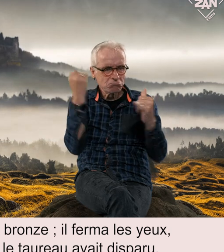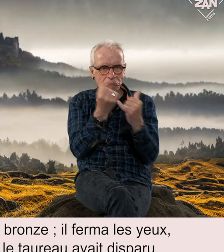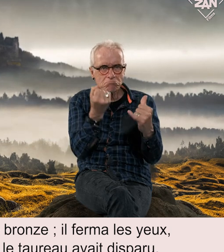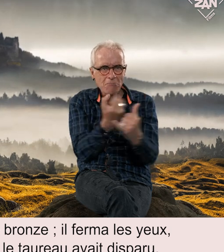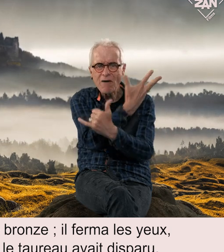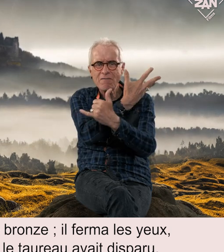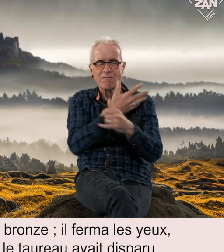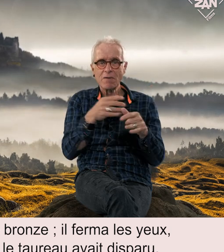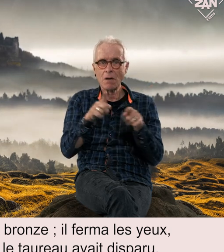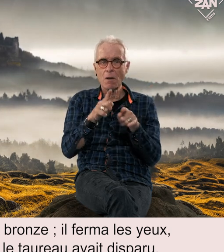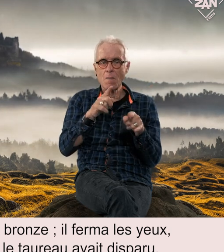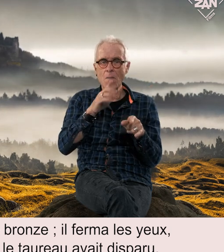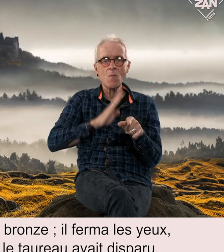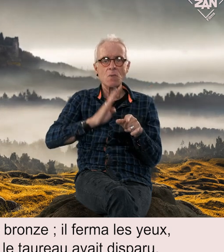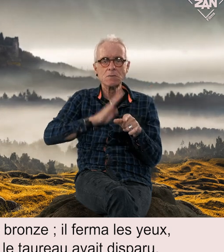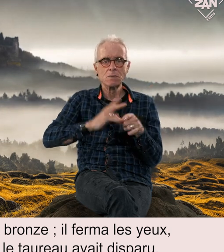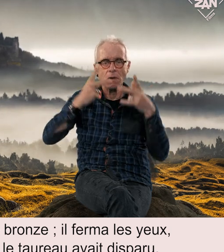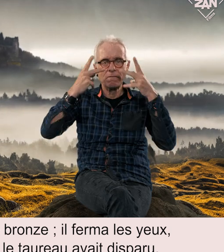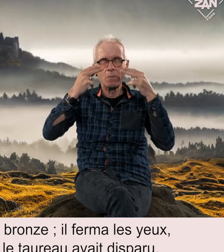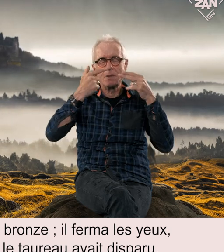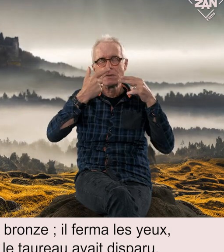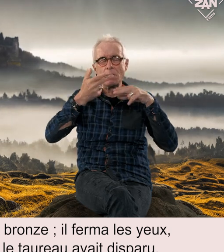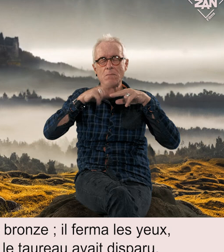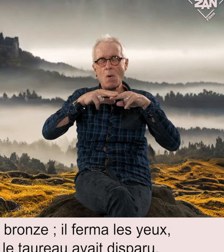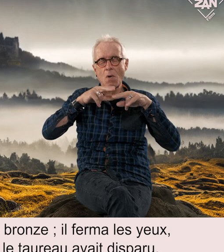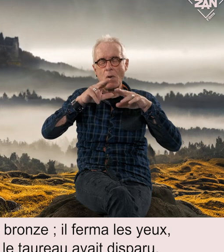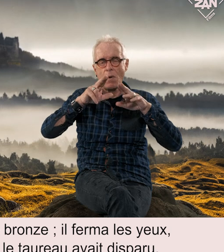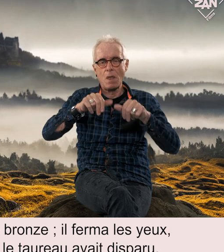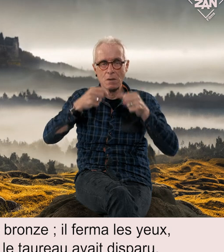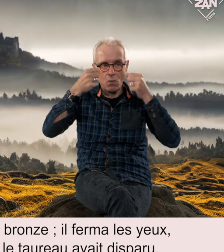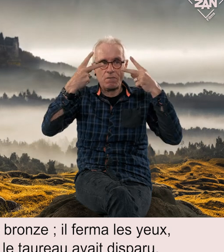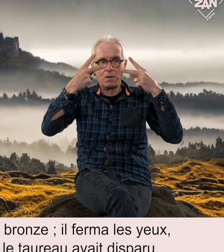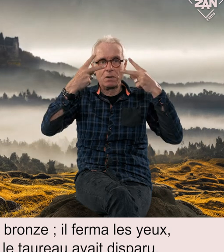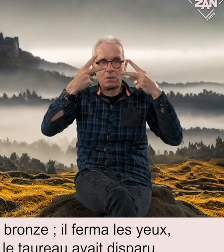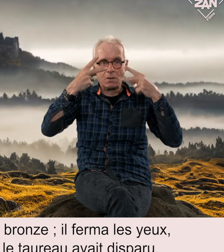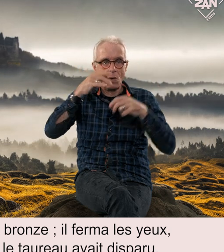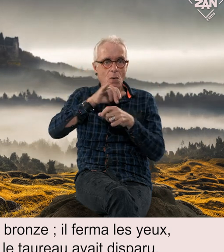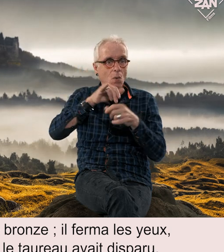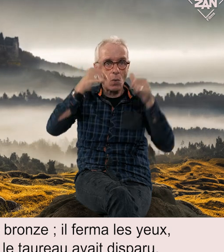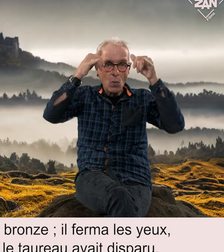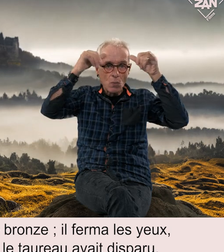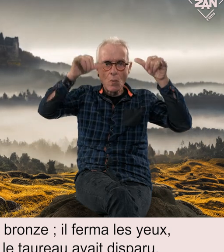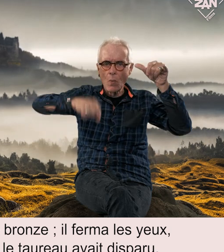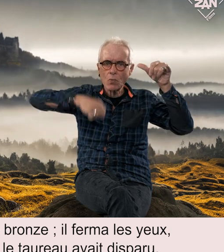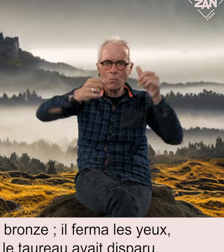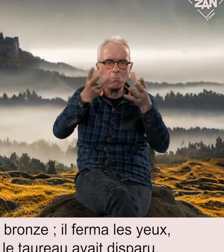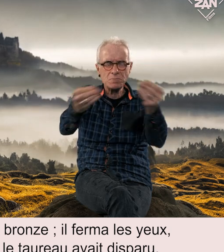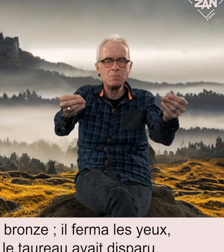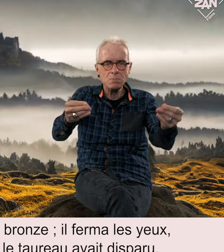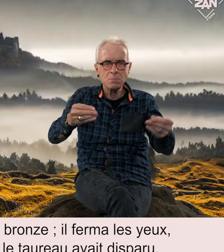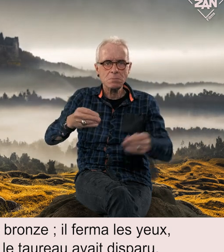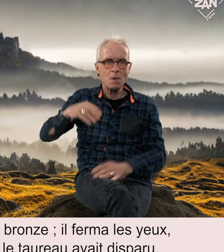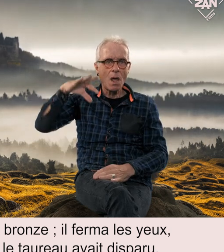ferma les yeux, attendant sa mort. Quand il est rouvri, le taureau avait disparu. Alors, son âme